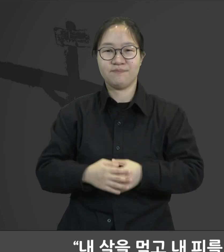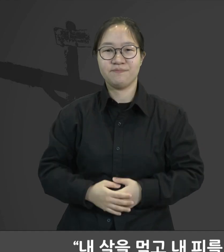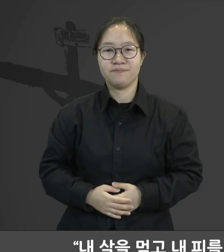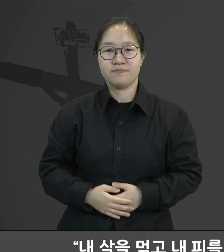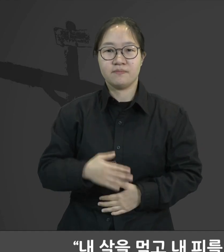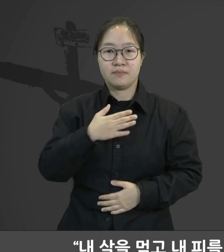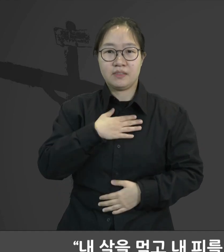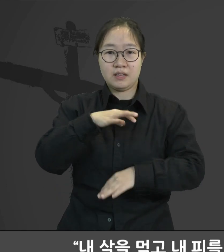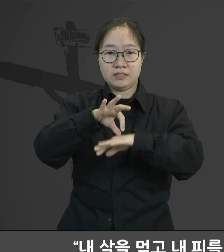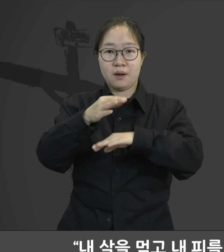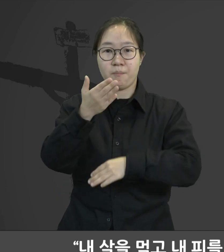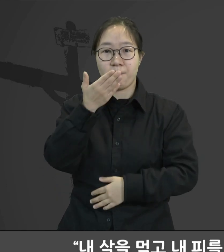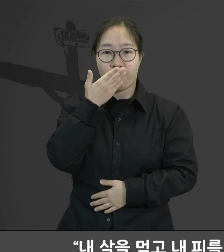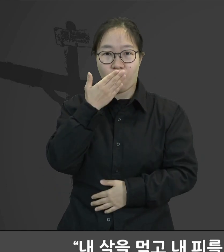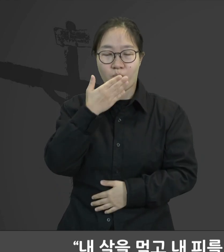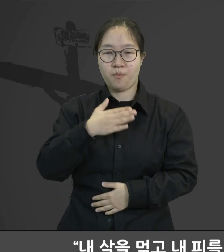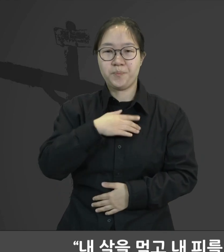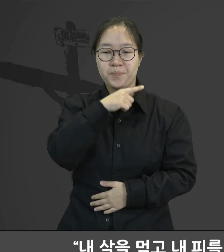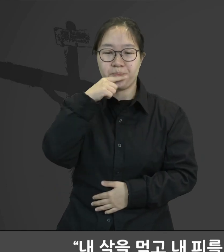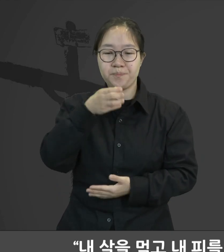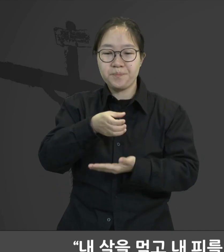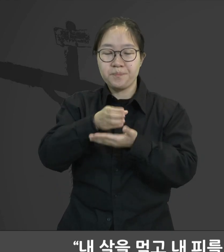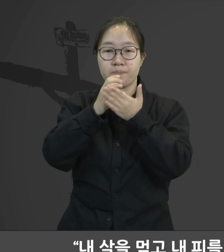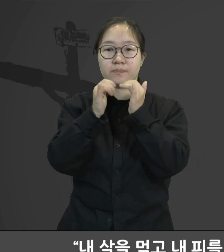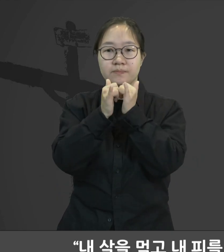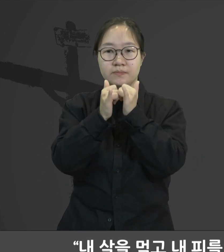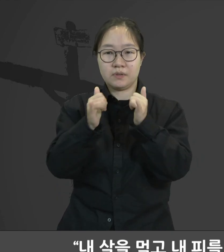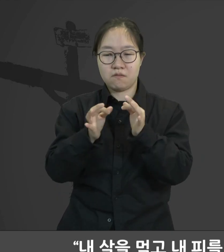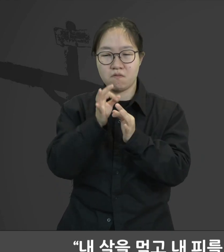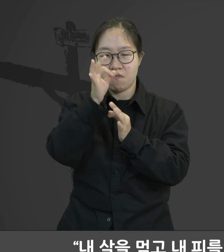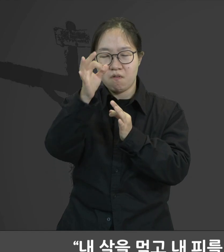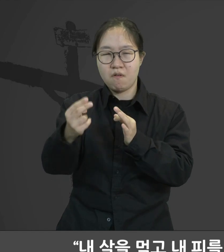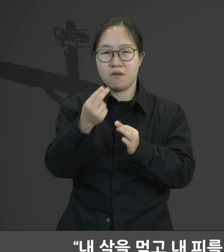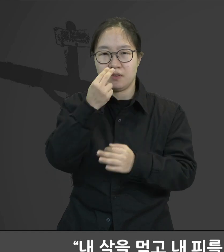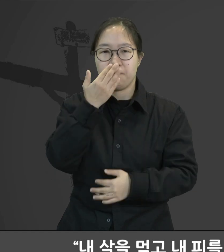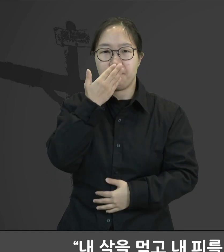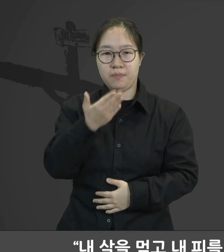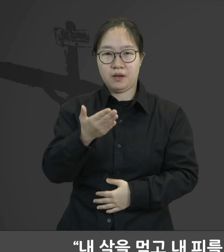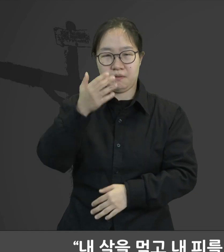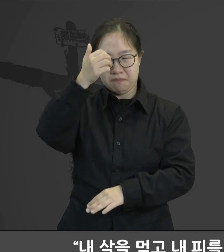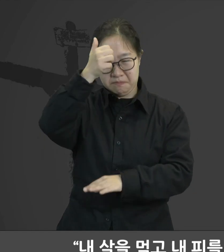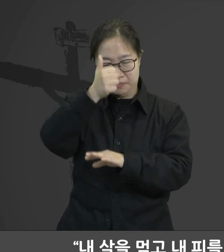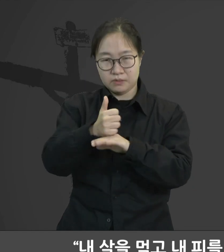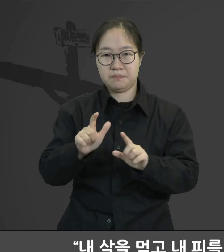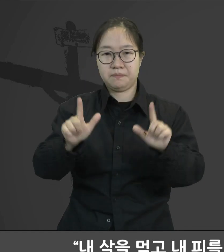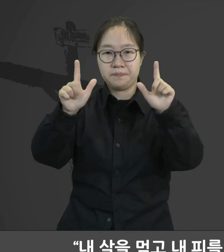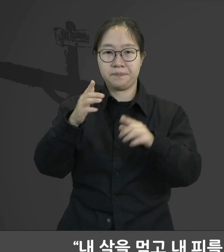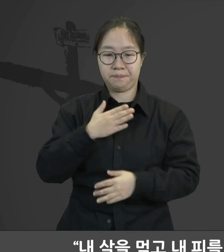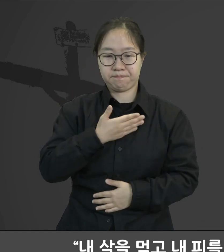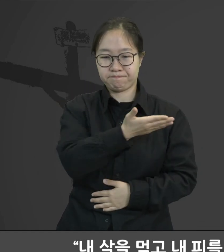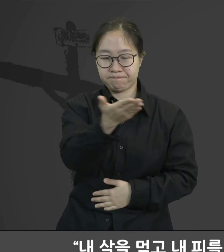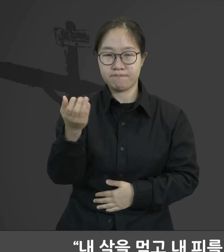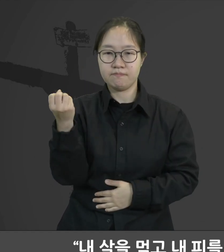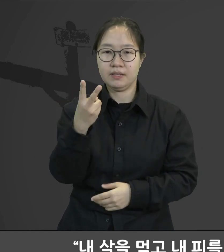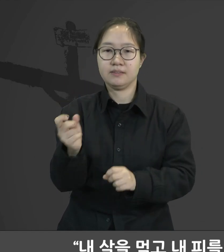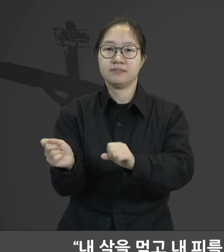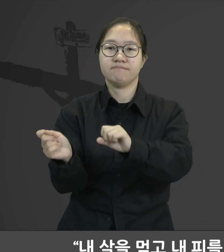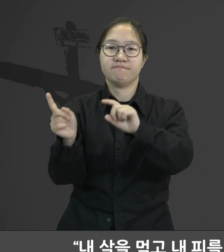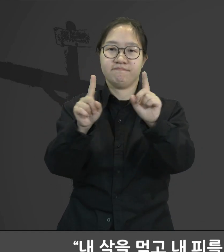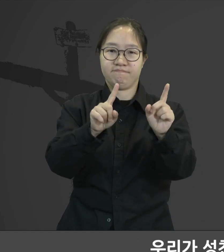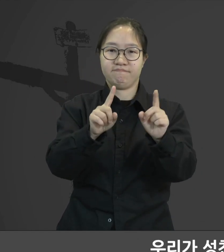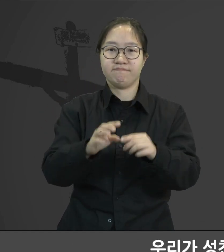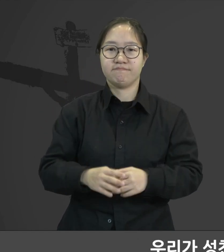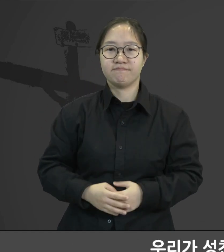내 살을 먹고 내 피를 마시는 자는 영생을 가졌고 마지막 날에 내가 그를 다시 살리리니.